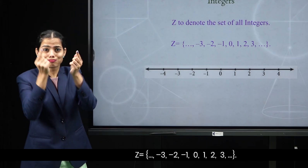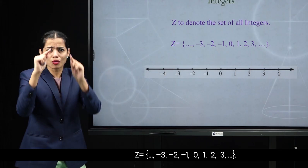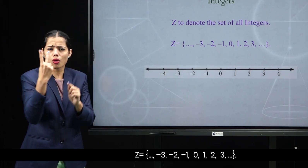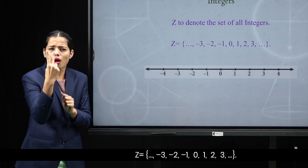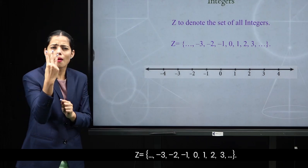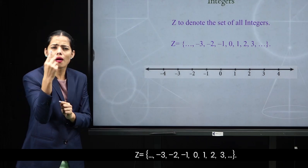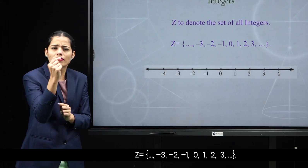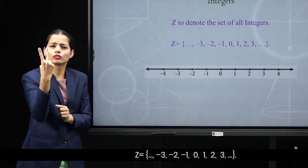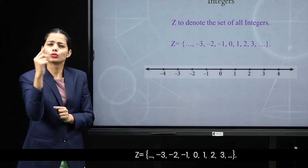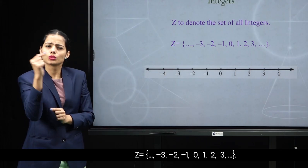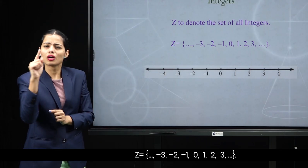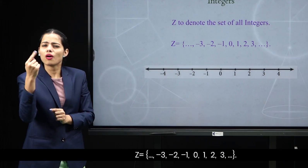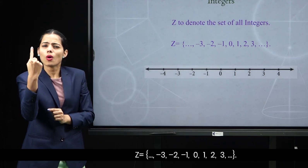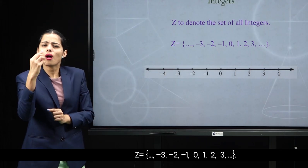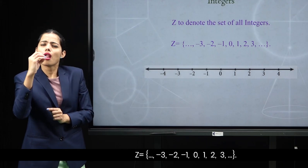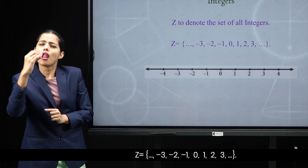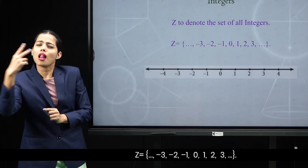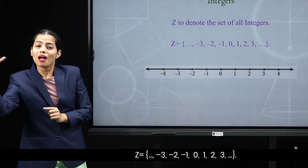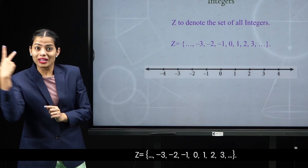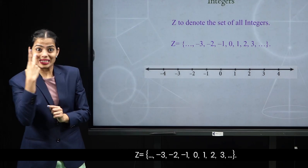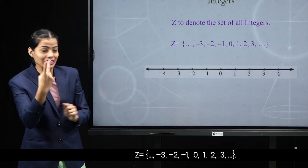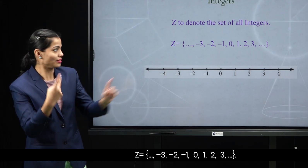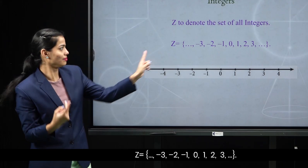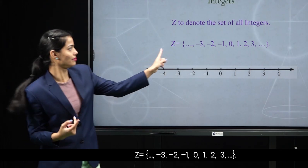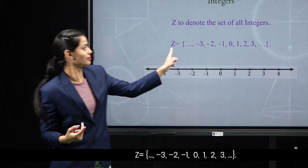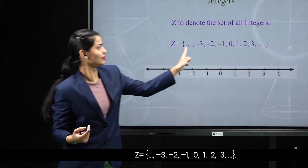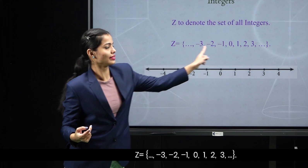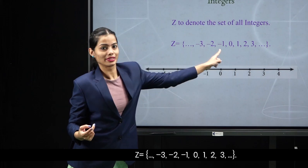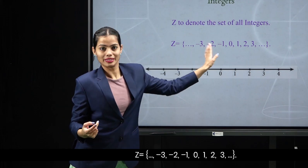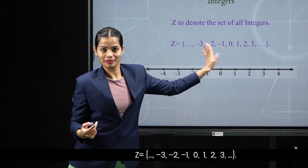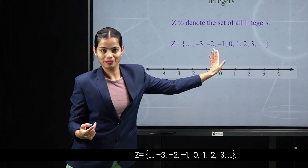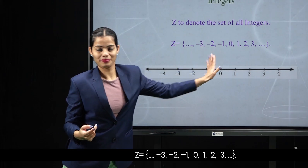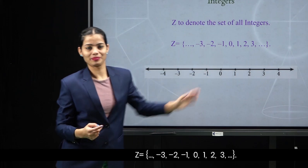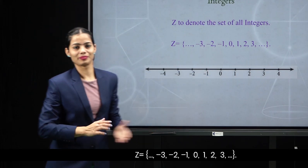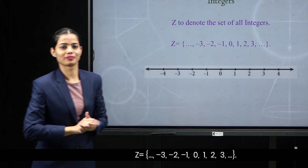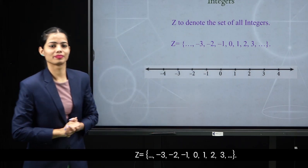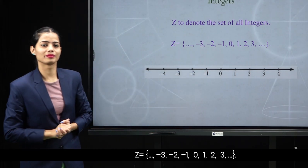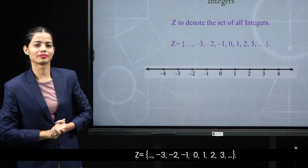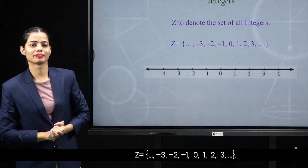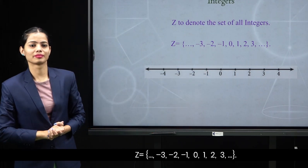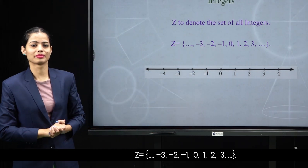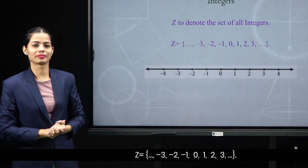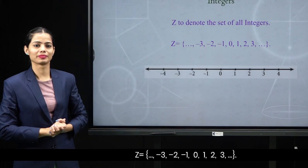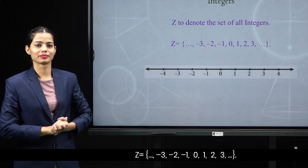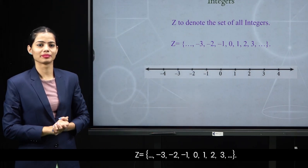புள்ளிகள் -3, -2, -1, 0, 1,